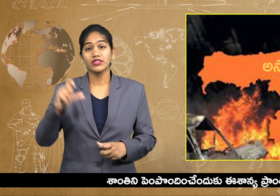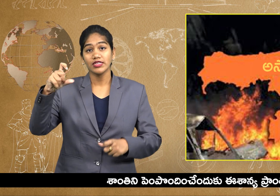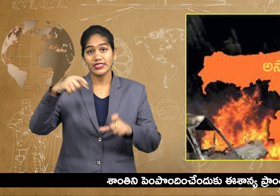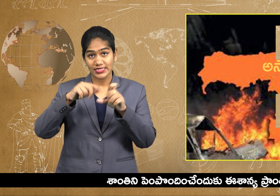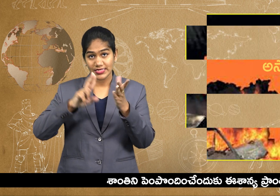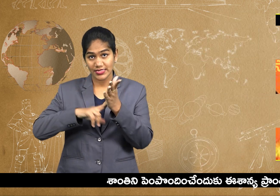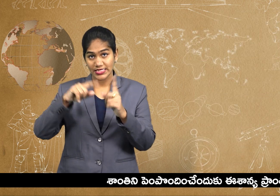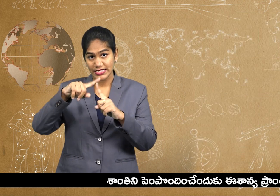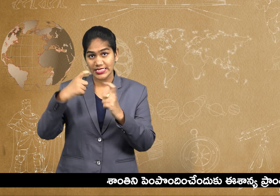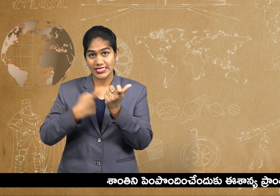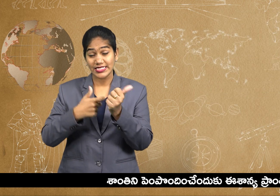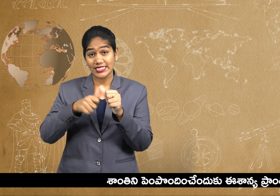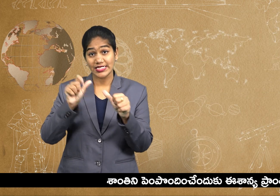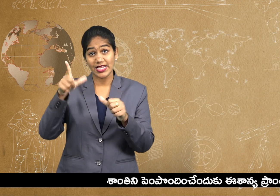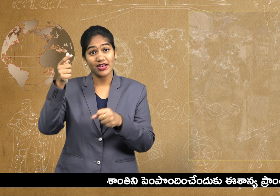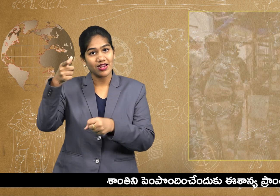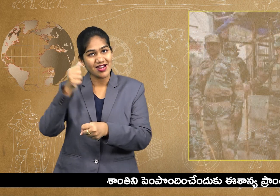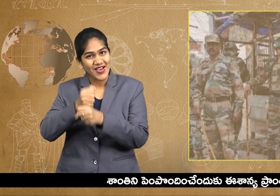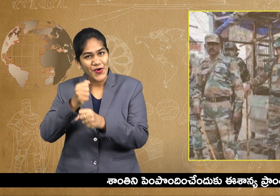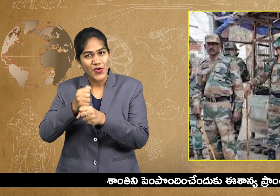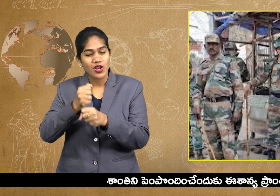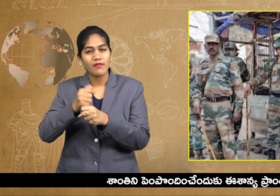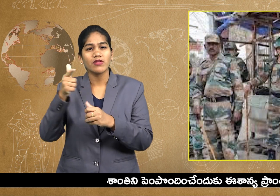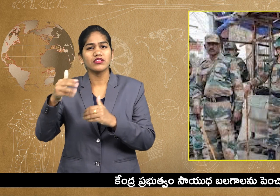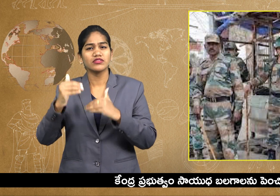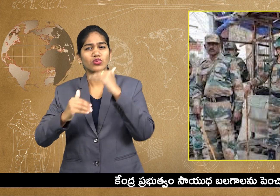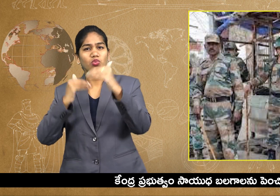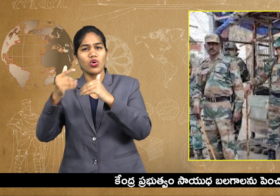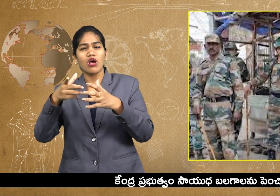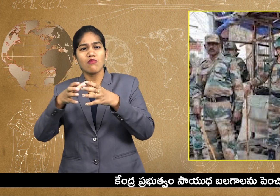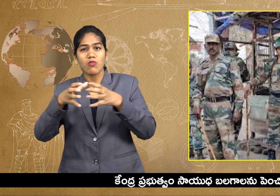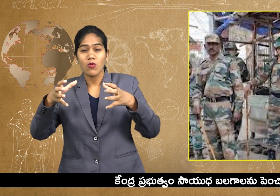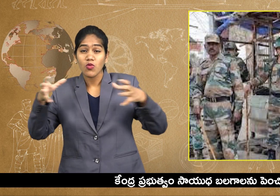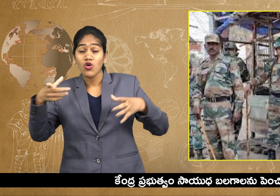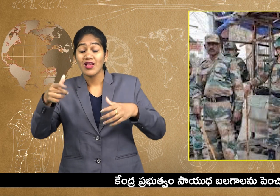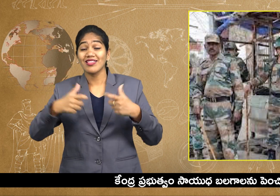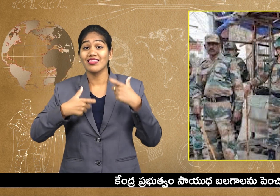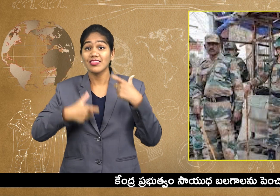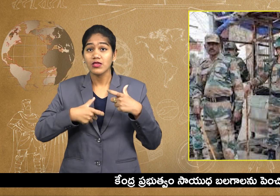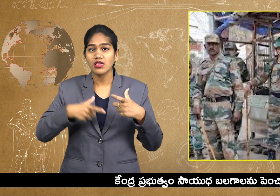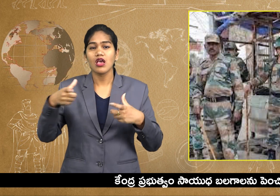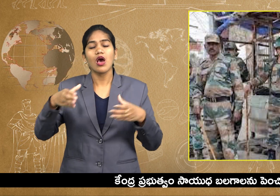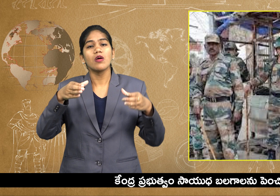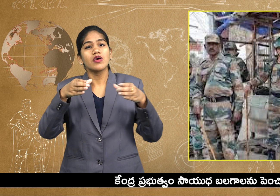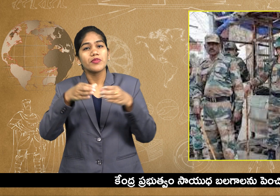శాంతిని పెంపొందించేందుకు ఈశాన్య ప్రాంతంలో కేంద్ర ప్రభుత్వం సాయుధ బలగాలను పెంచింది.